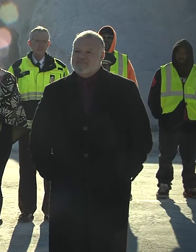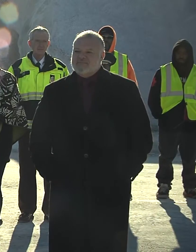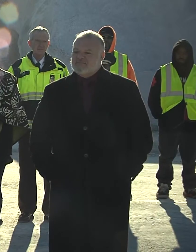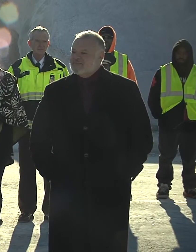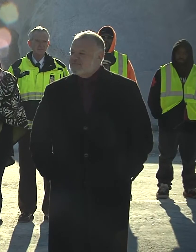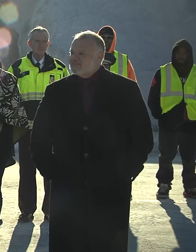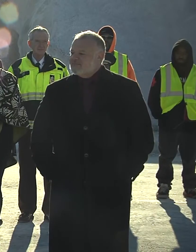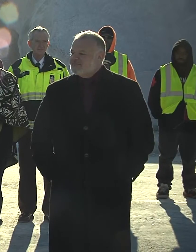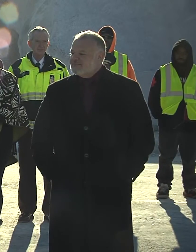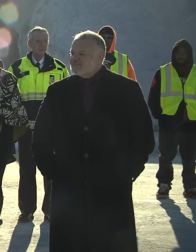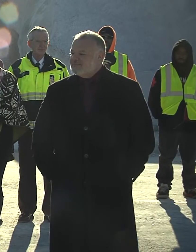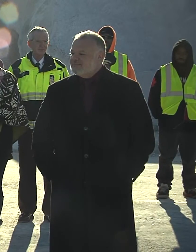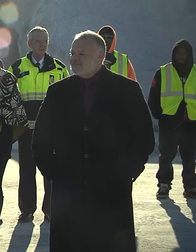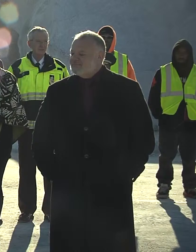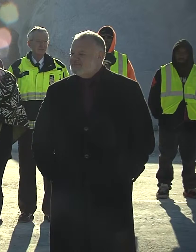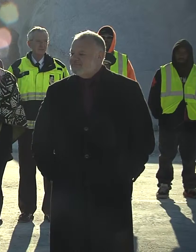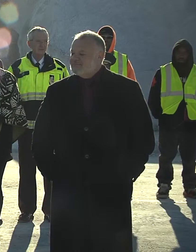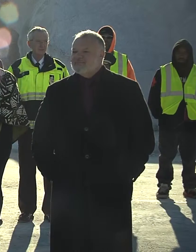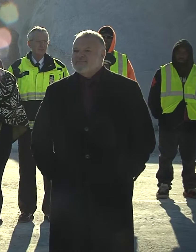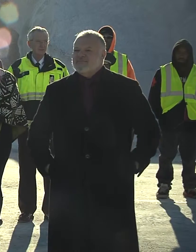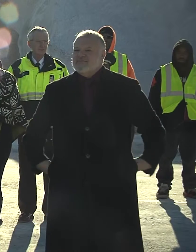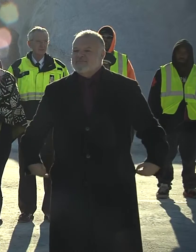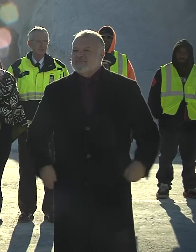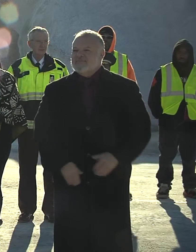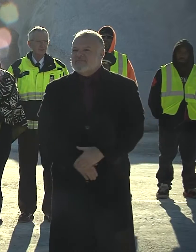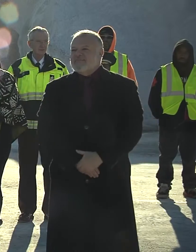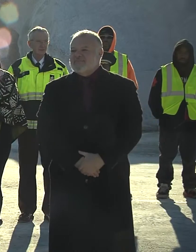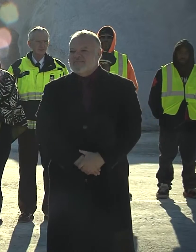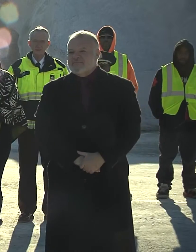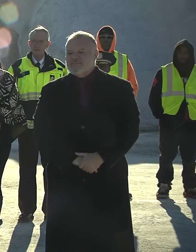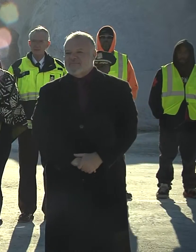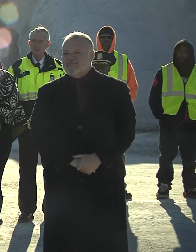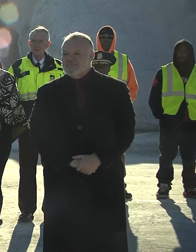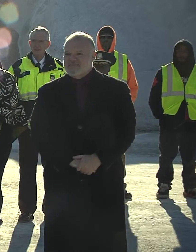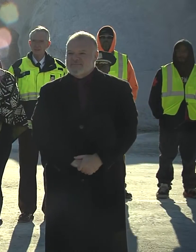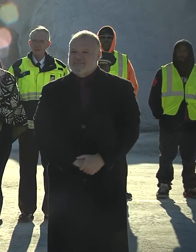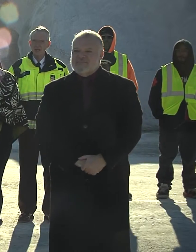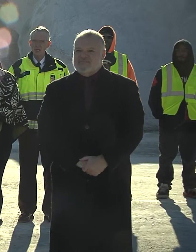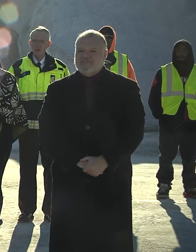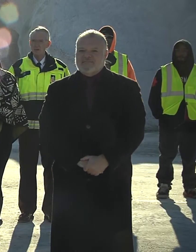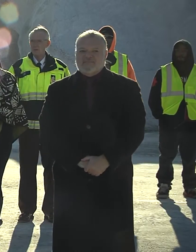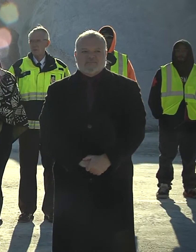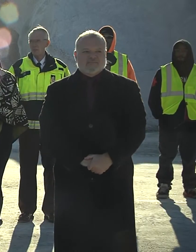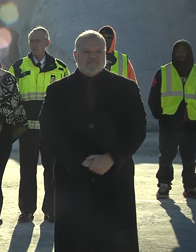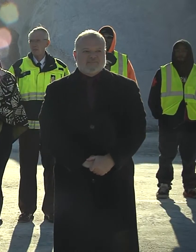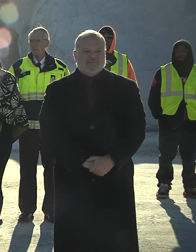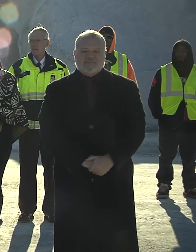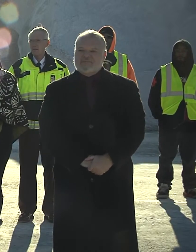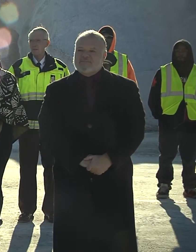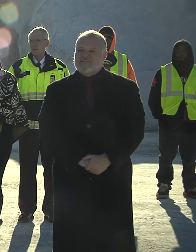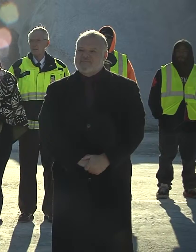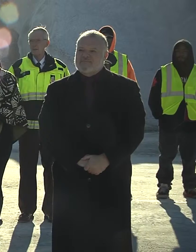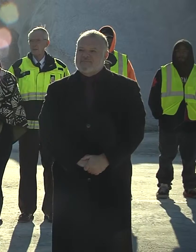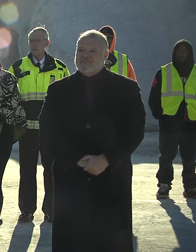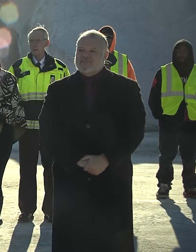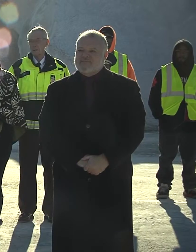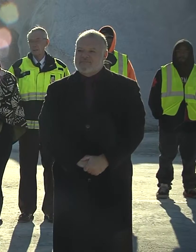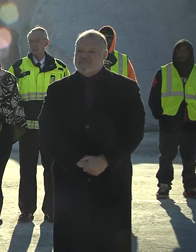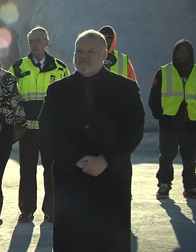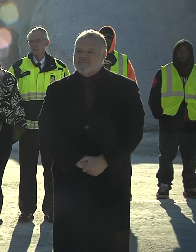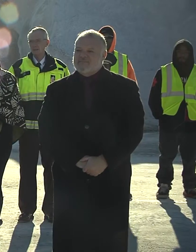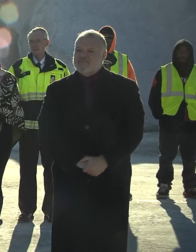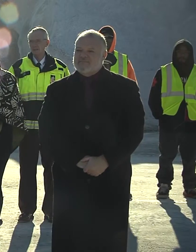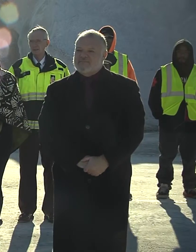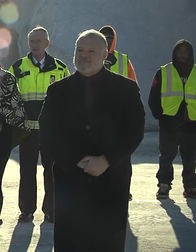hemos contratado a empresas pequeñas, locales, para que limpien aren y echen sal en las